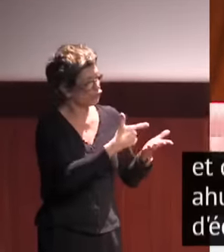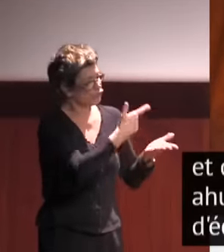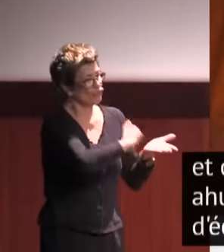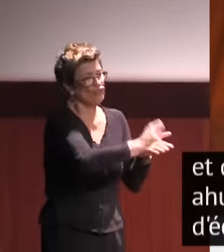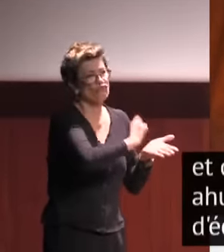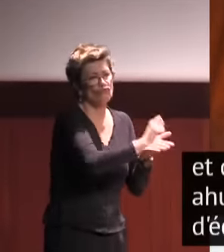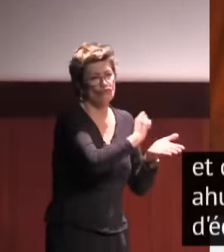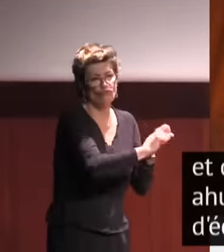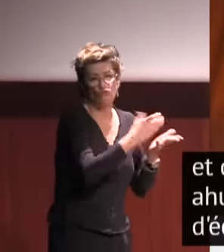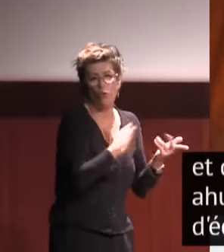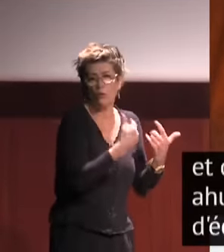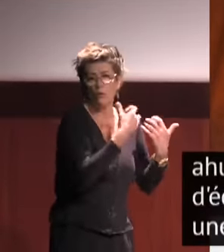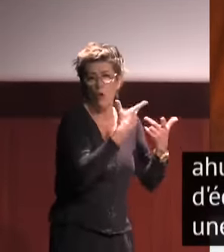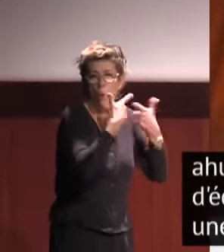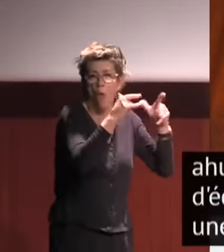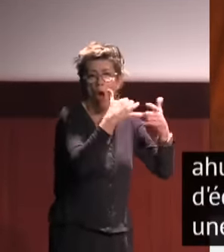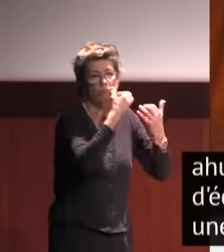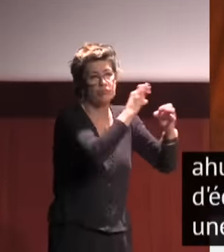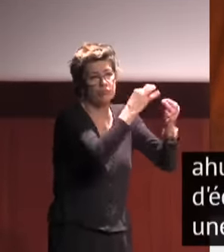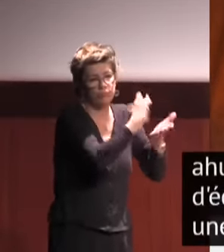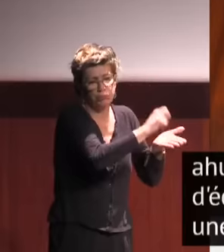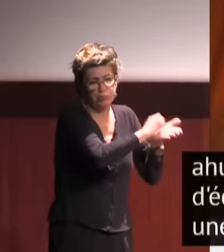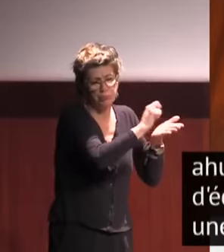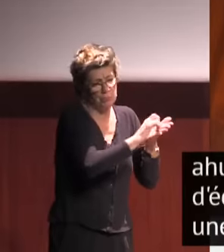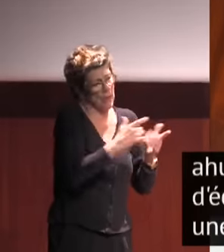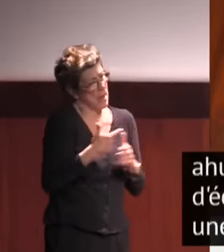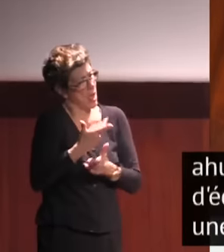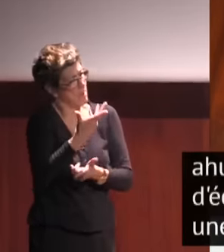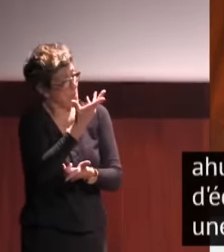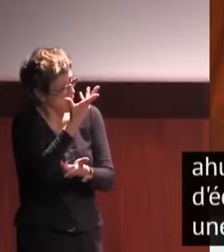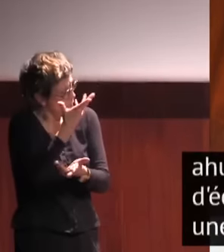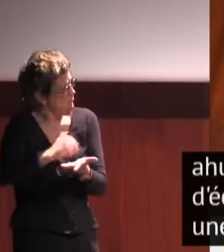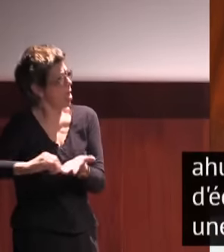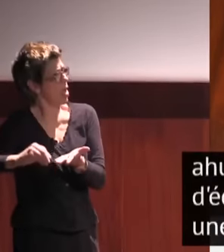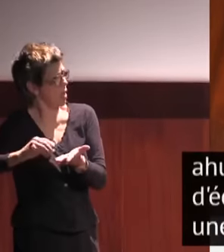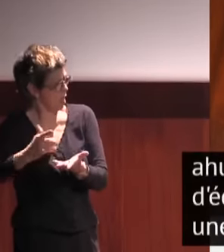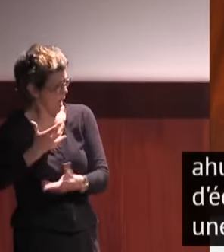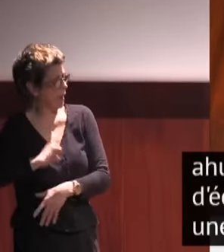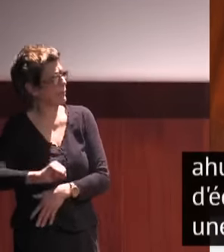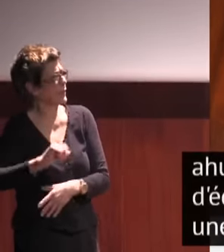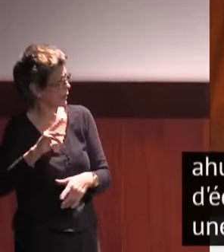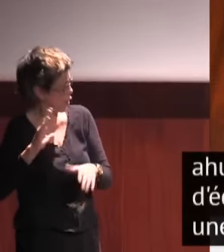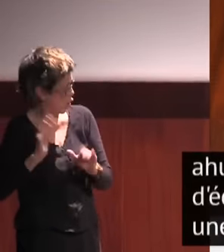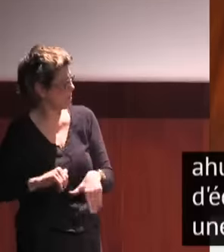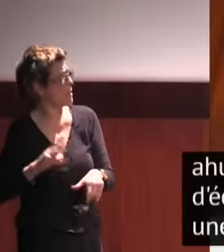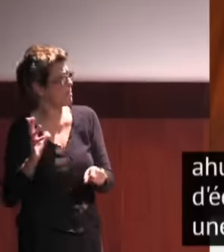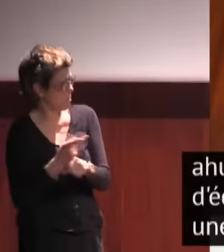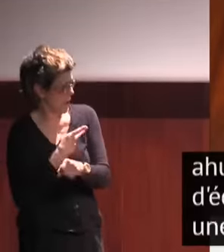une langue vocale, mais en tout cas, très rapidement. On veut en savoir plus. Et